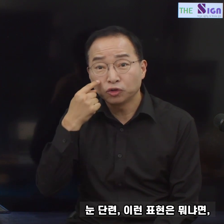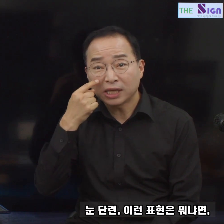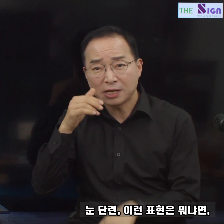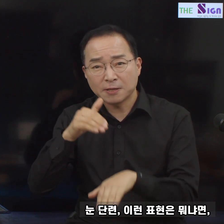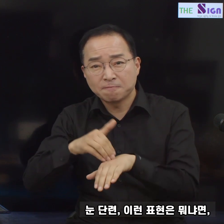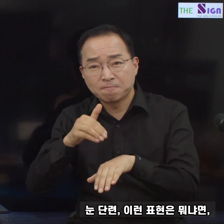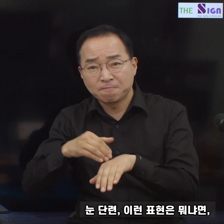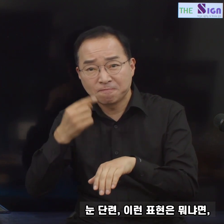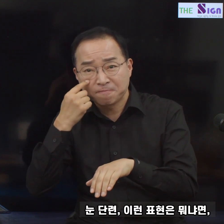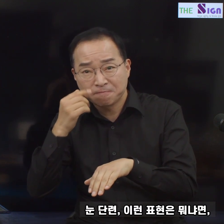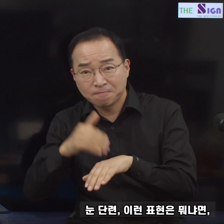단련.